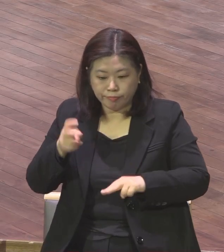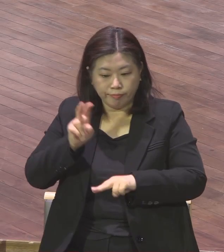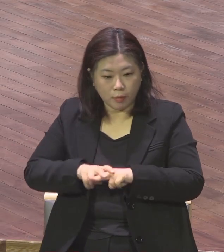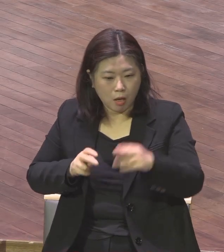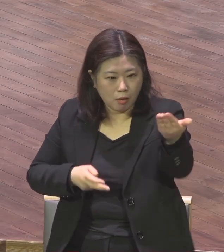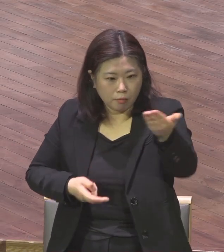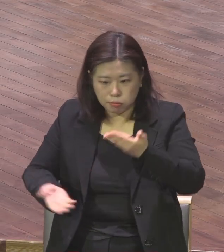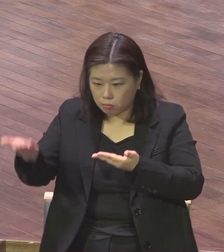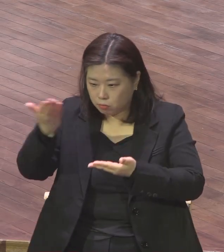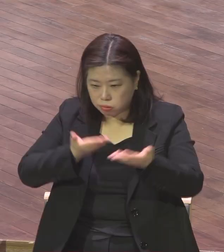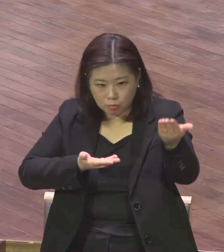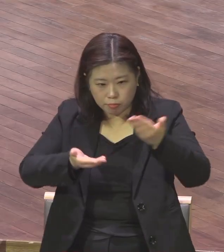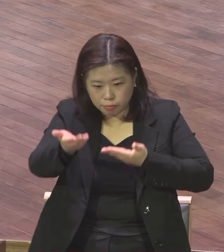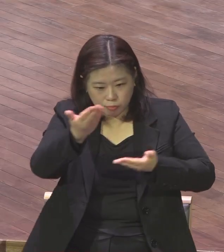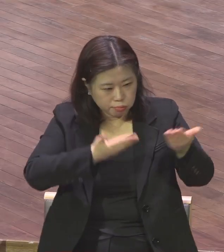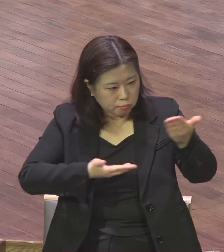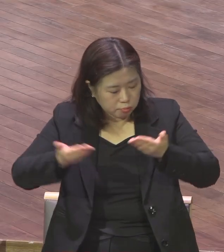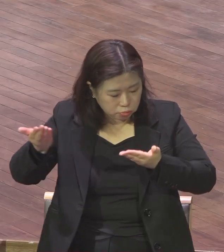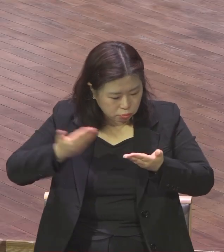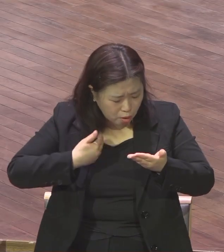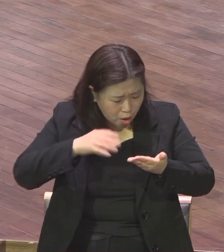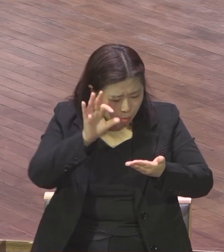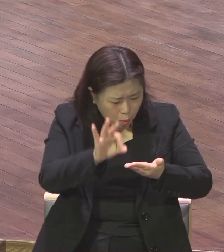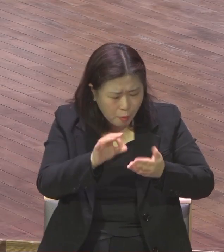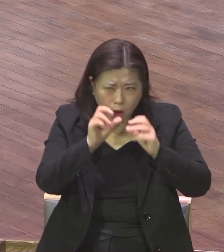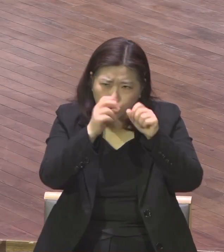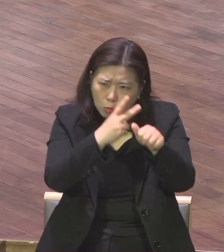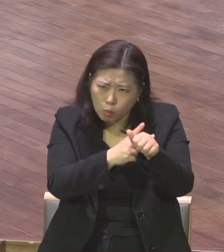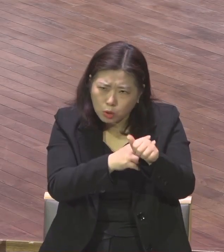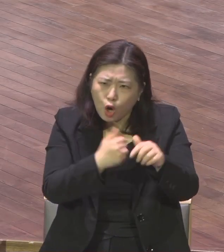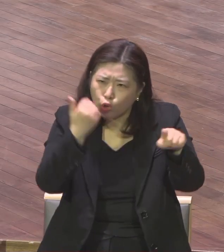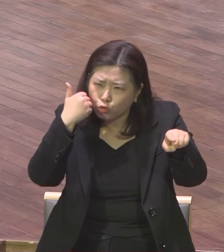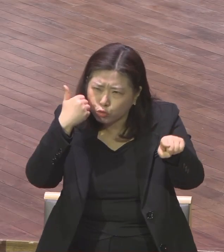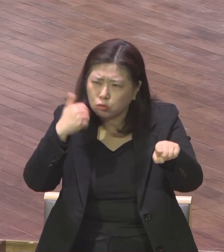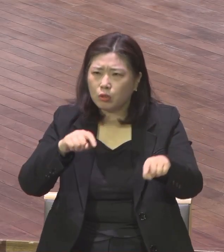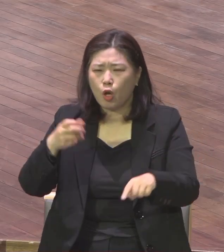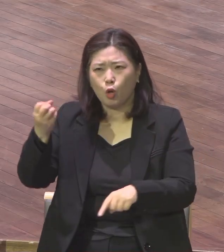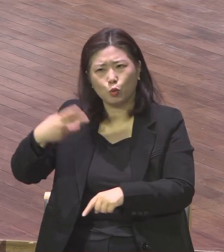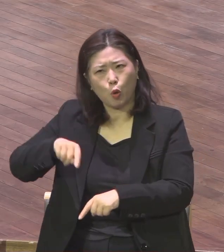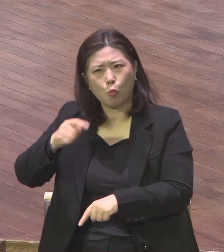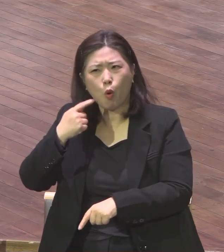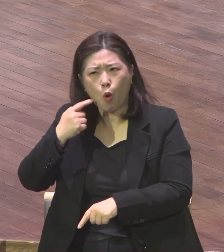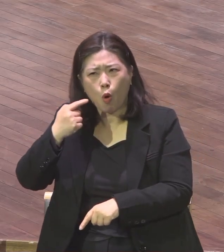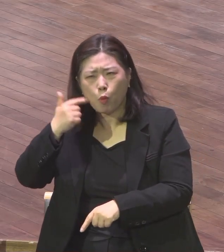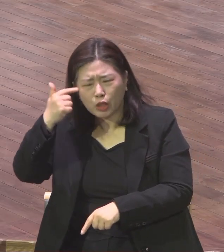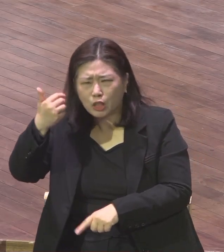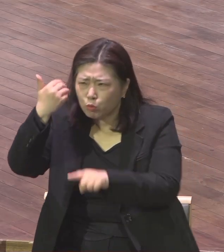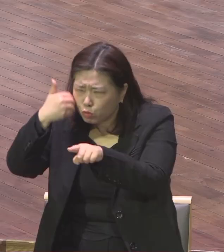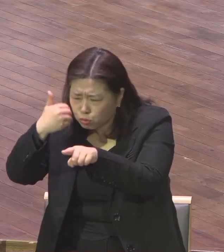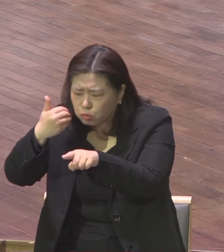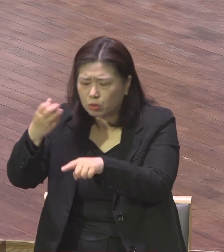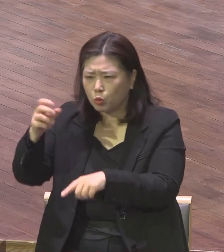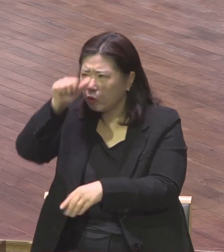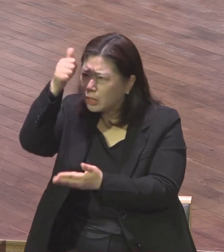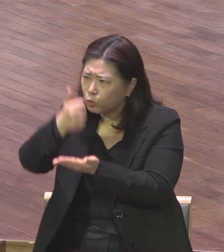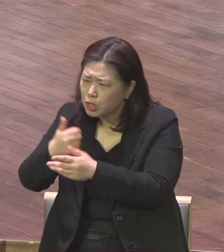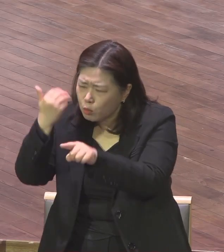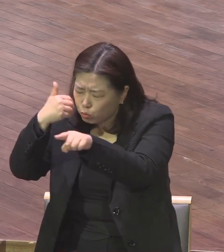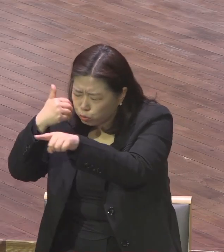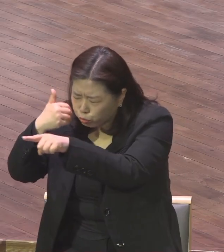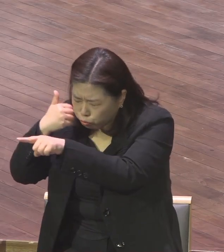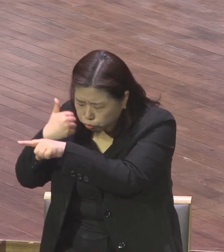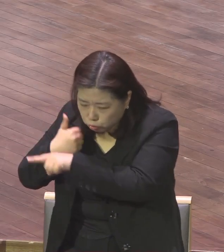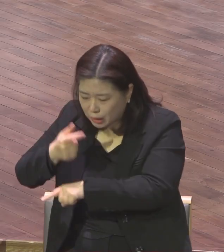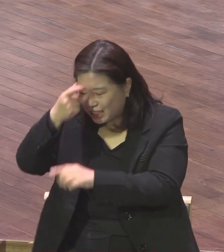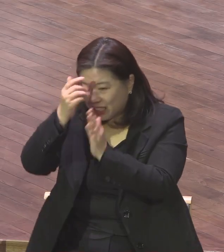되면 오는 선교사 보는 게 있어요. 보면 힘이 나요. 막 힘이 나고 기도가 막 저절로 되어지면서 하나님 이 현장